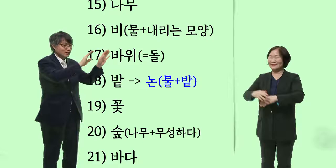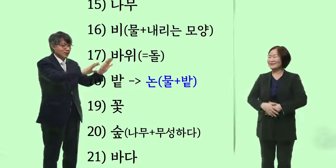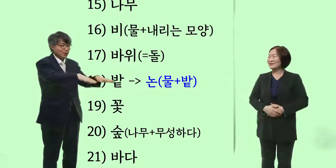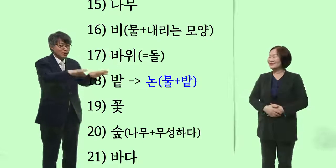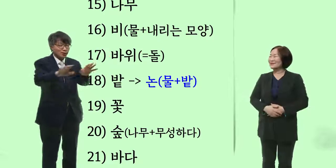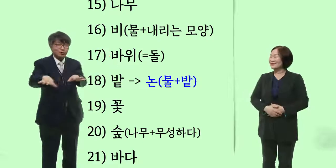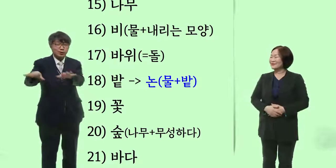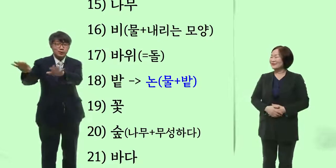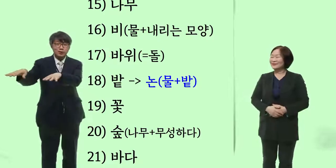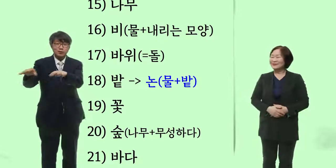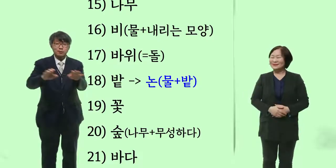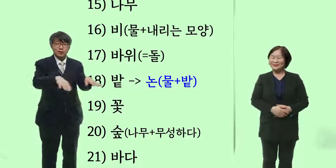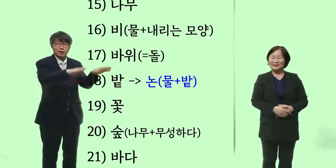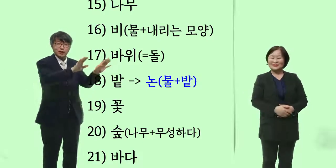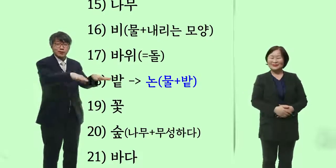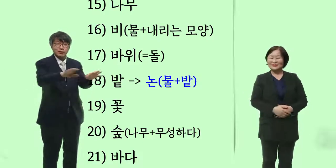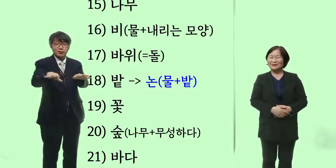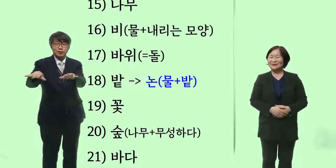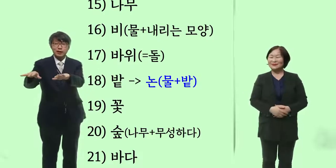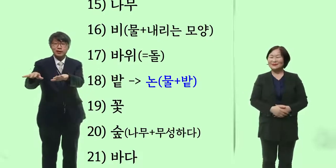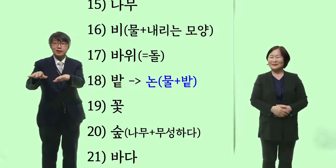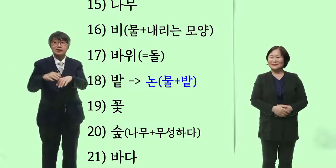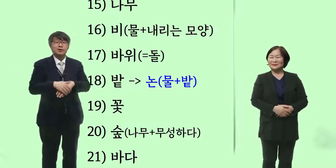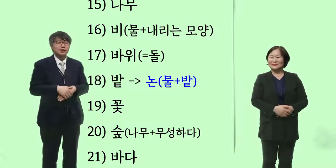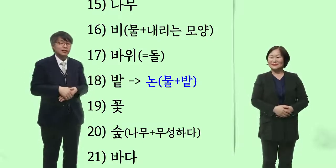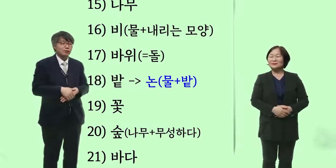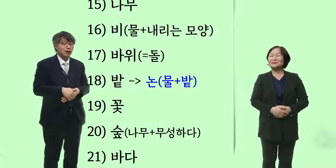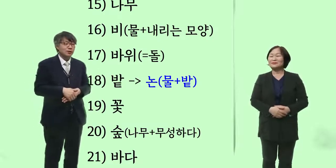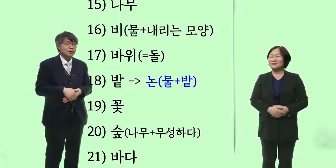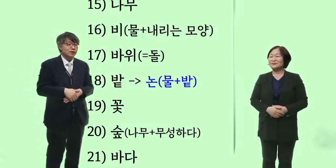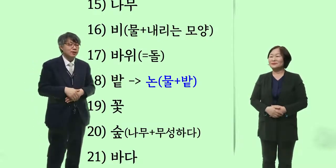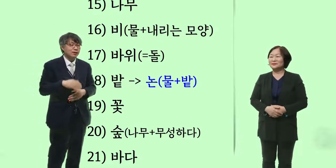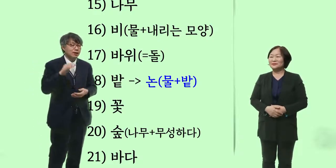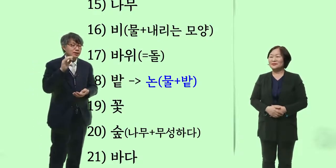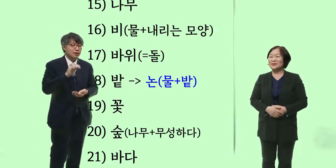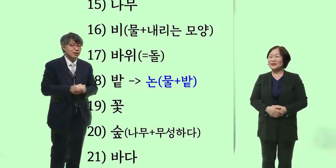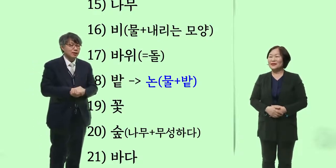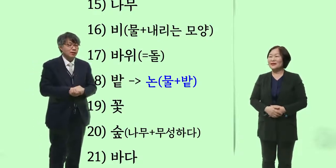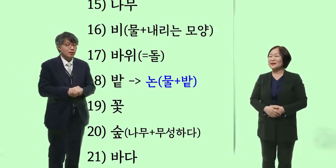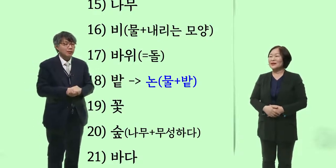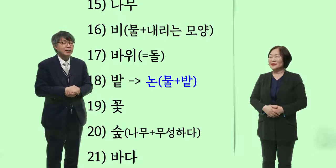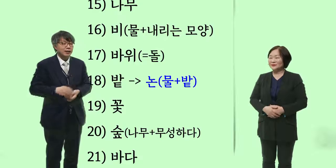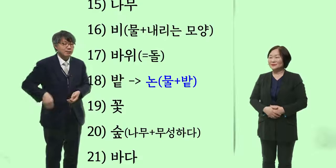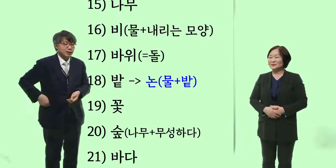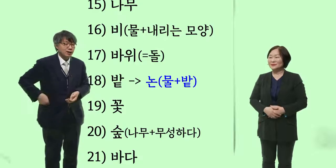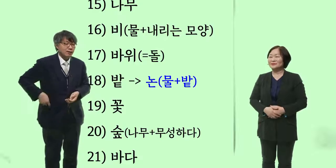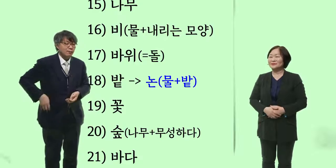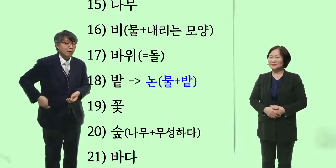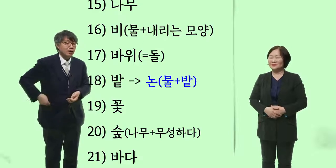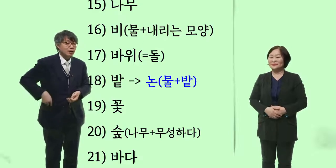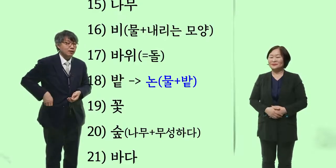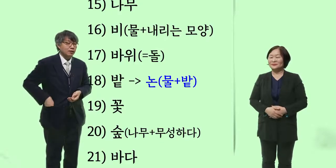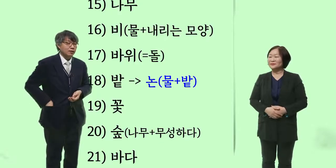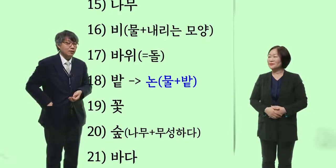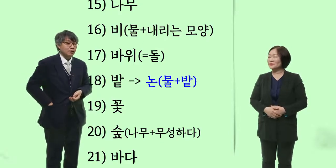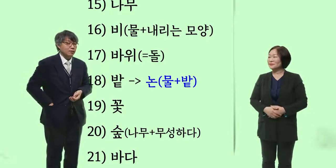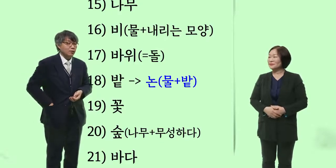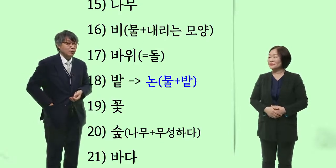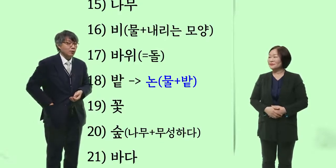짜고 이렇게 파도가 이렇게 출렁출렁하는 그런 듯한 느낌으로 가면 이게 이제 바다입니다. 바다 이게 뭐